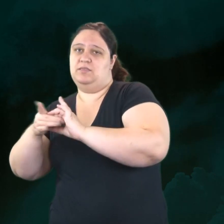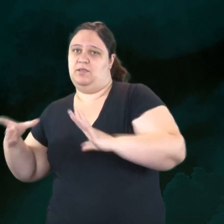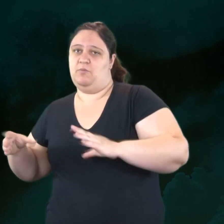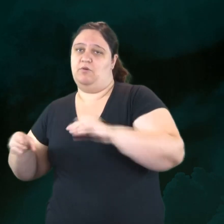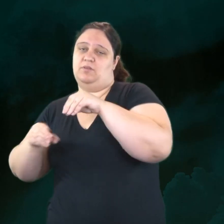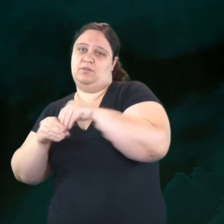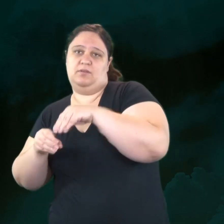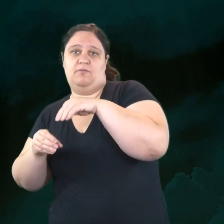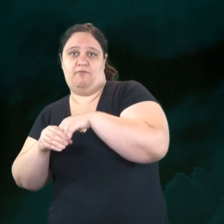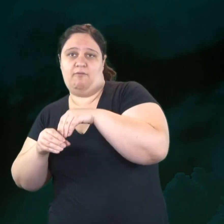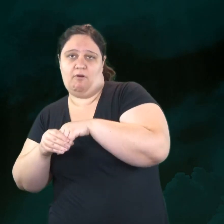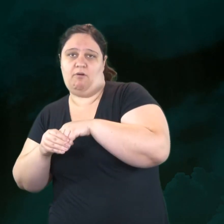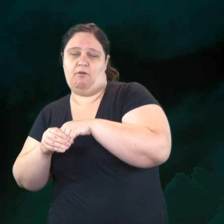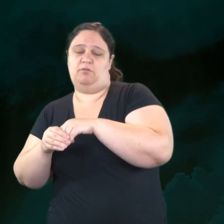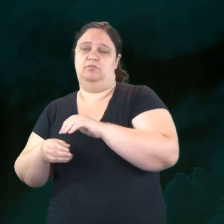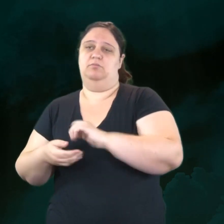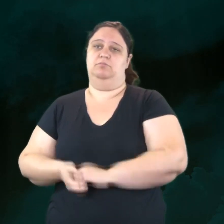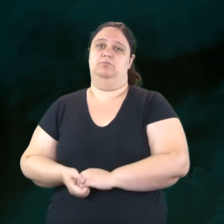né, definisse